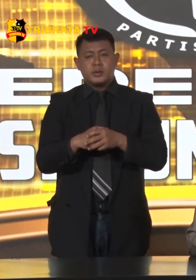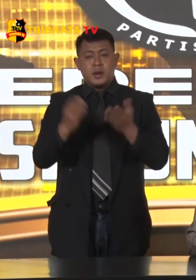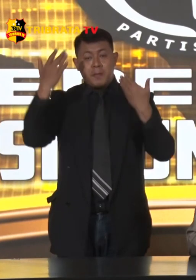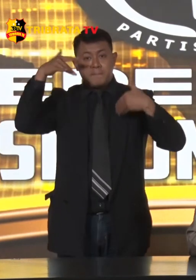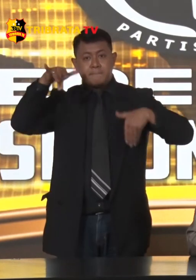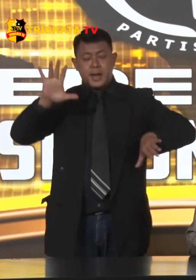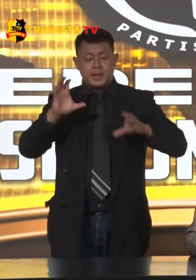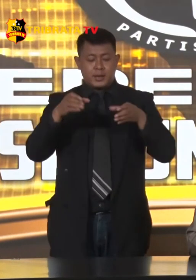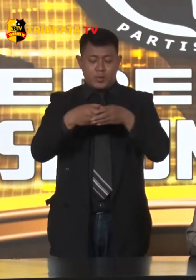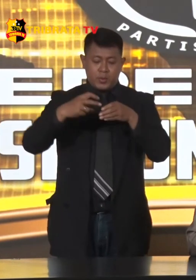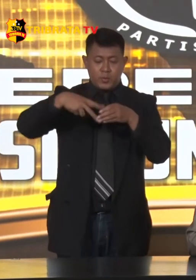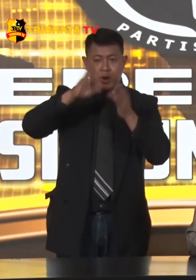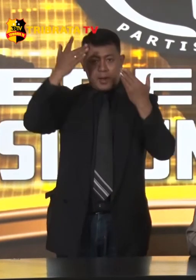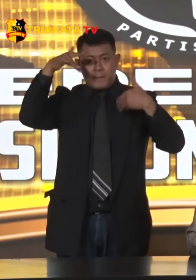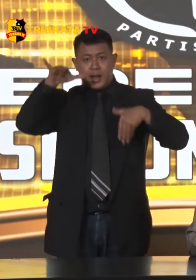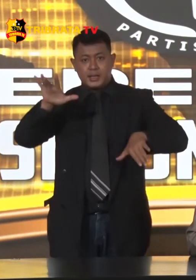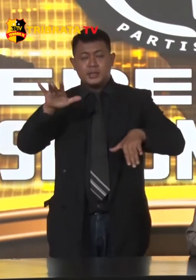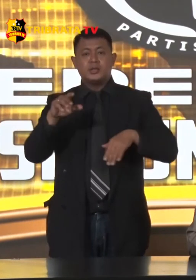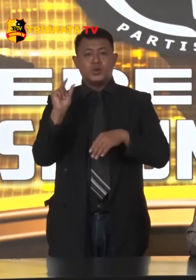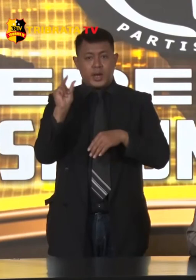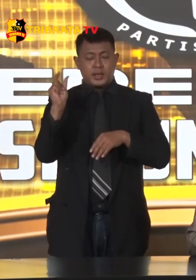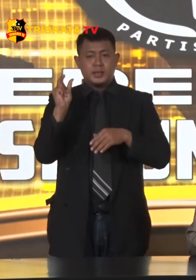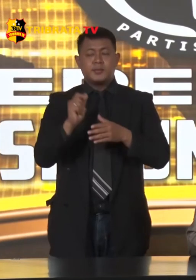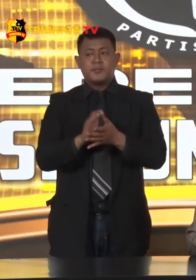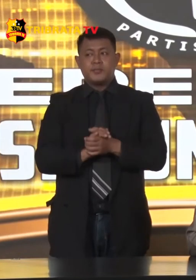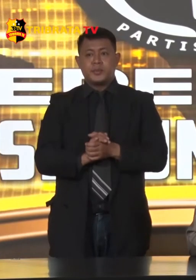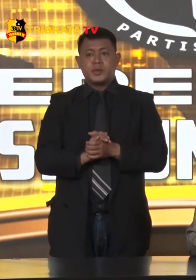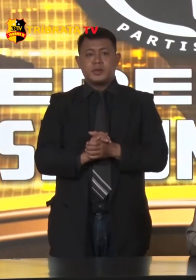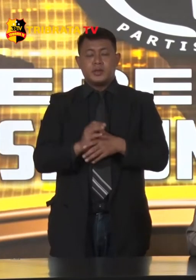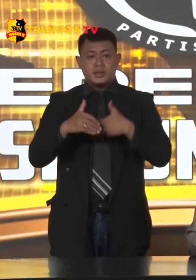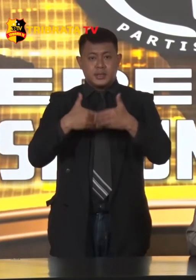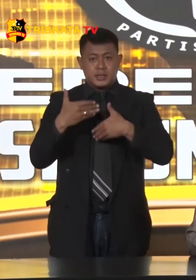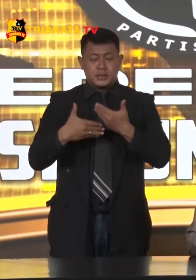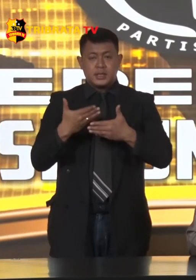Bali United, ya, yang terselenggara di